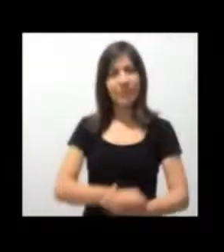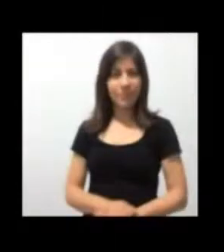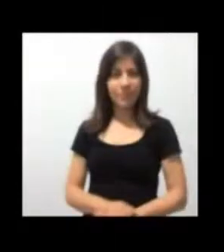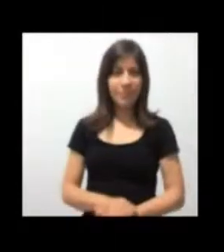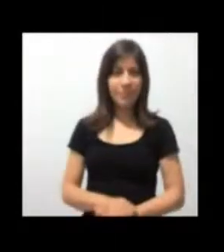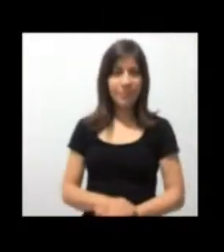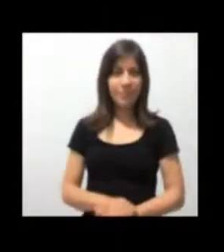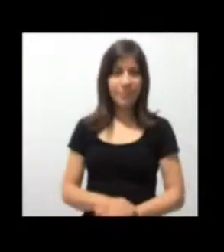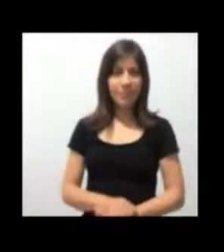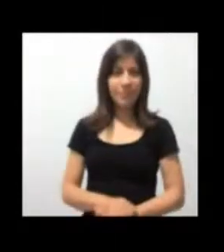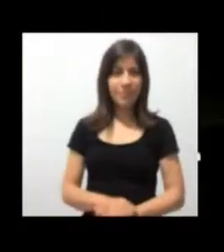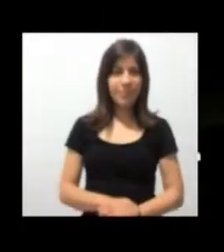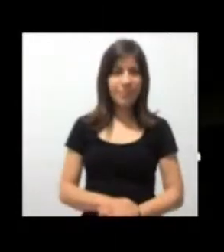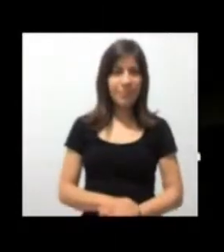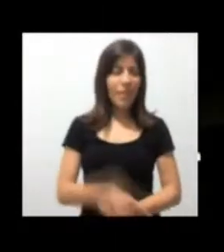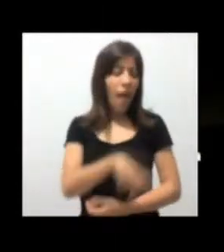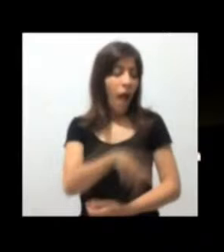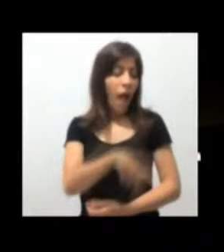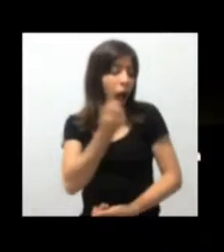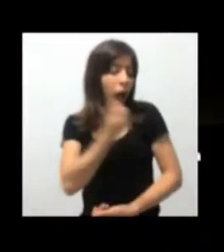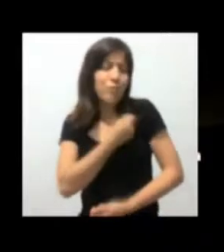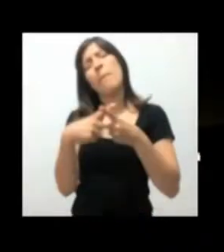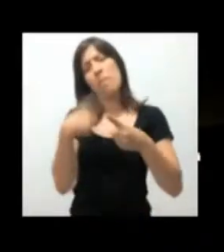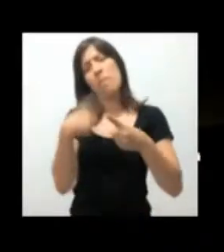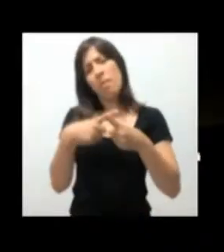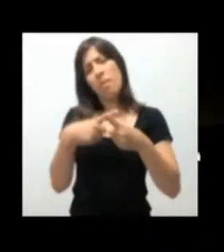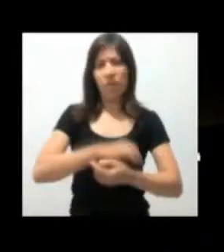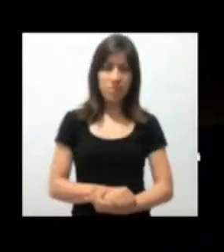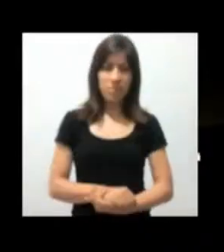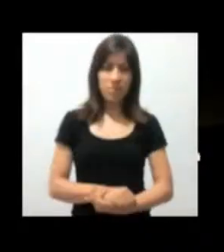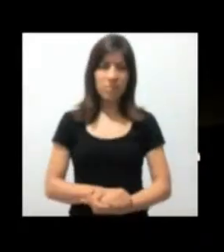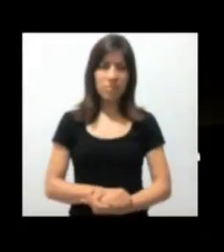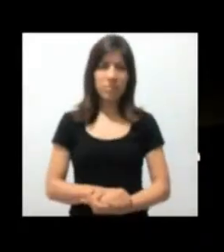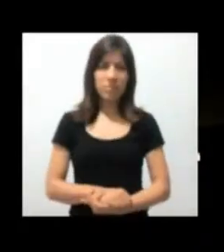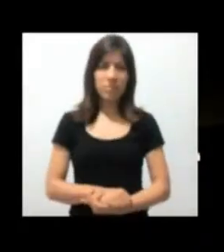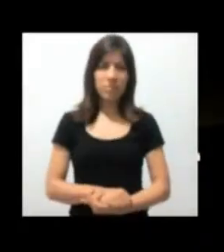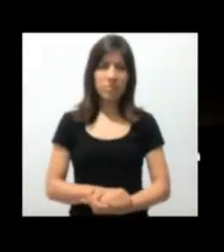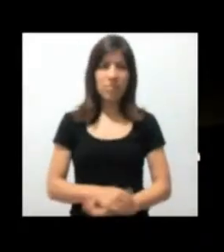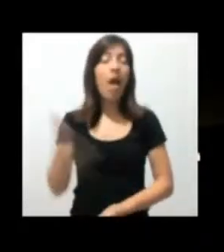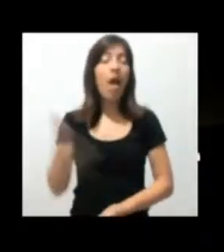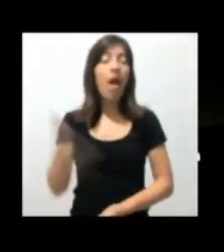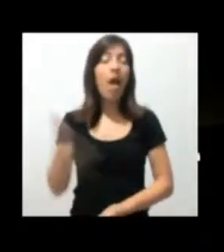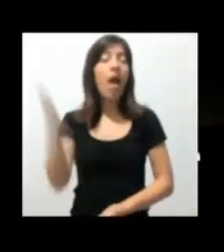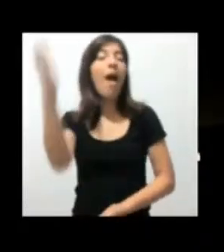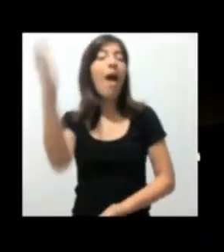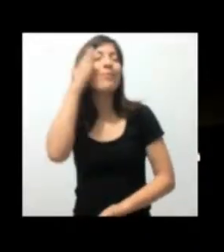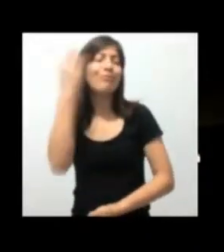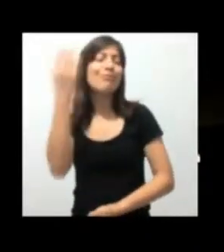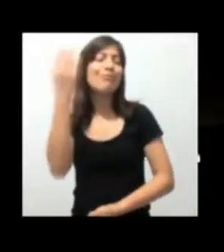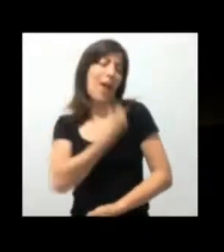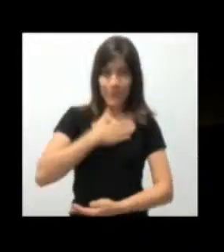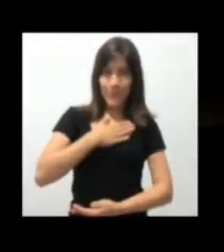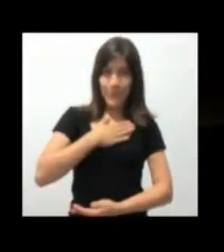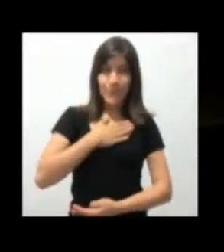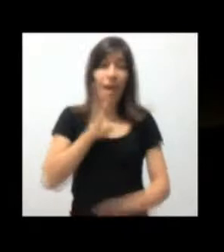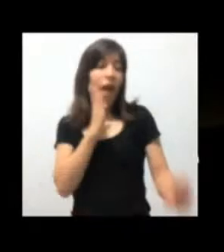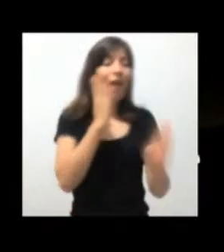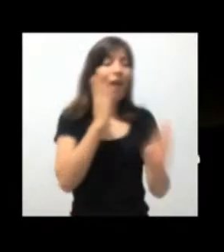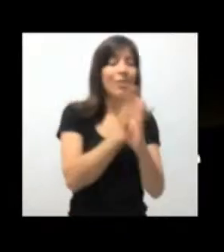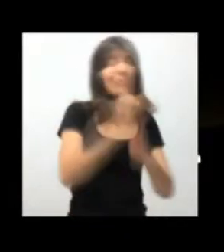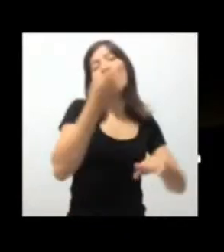assim? Sabe, ao longo da minha trajetória, eu ganhei um outro